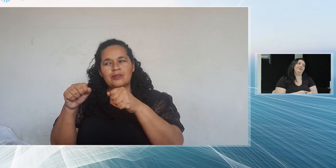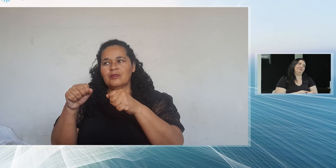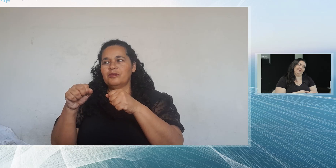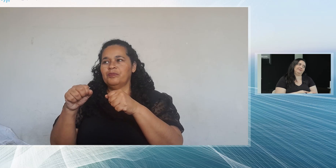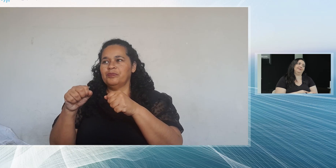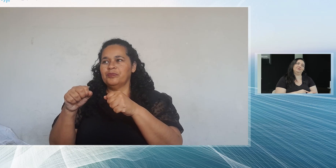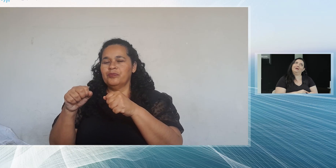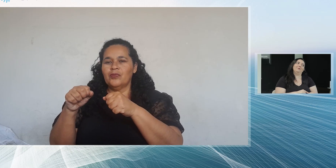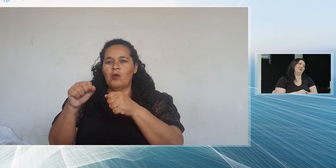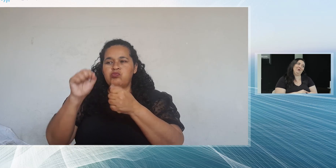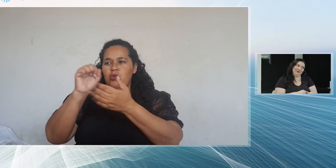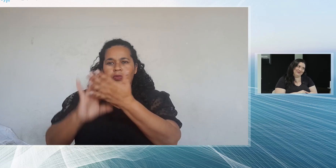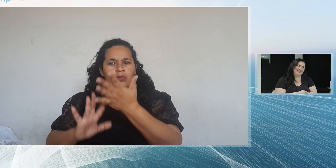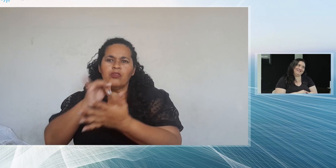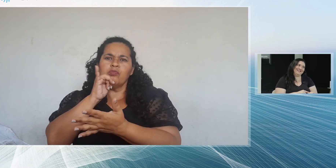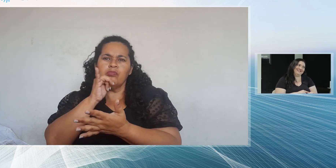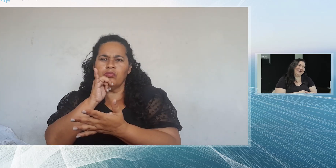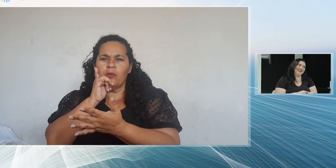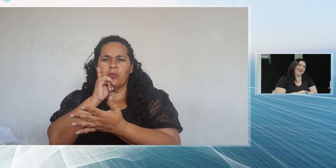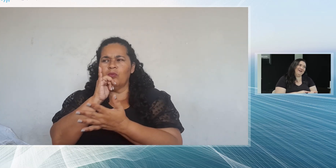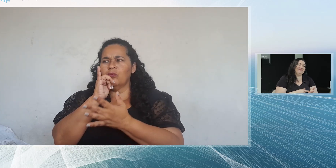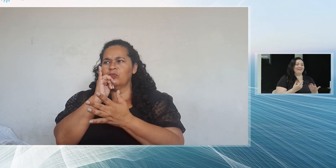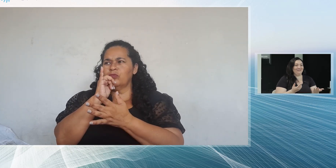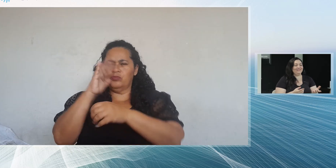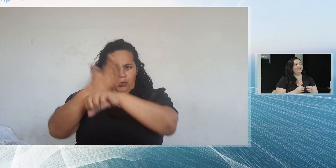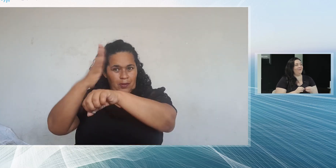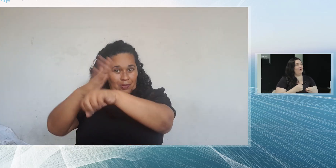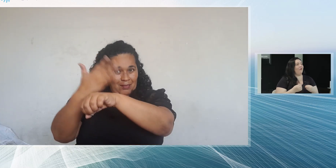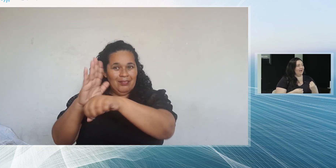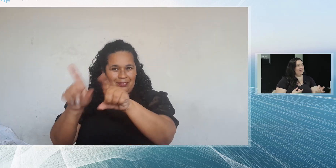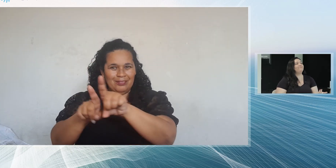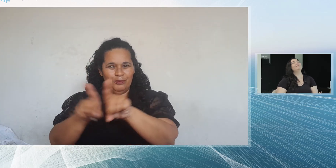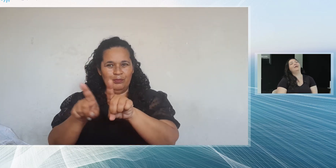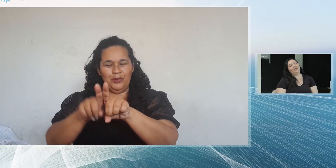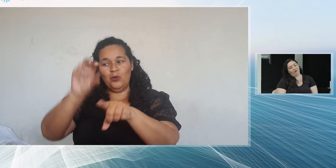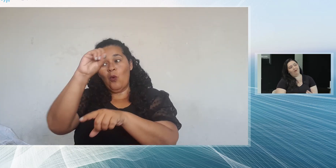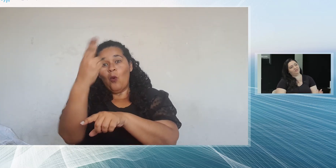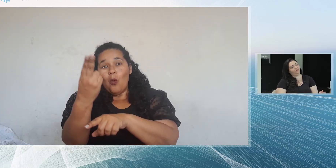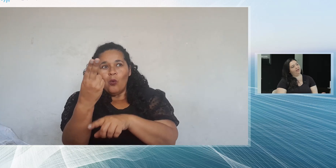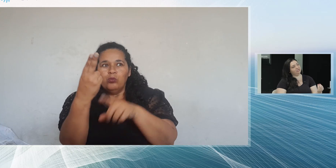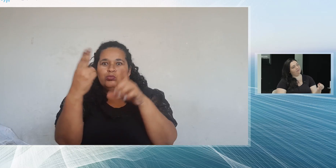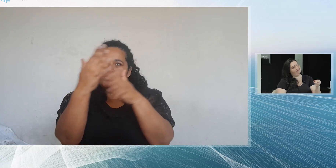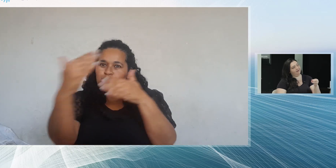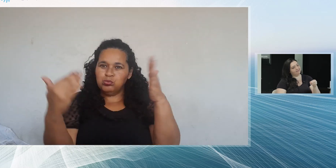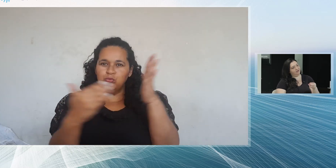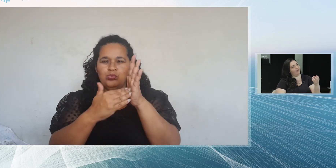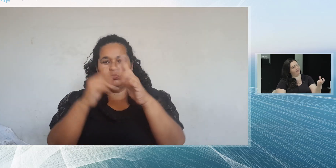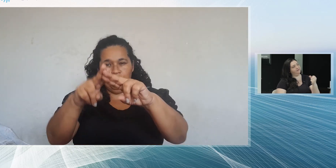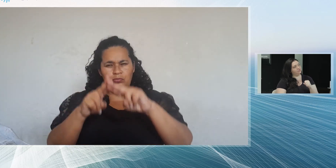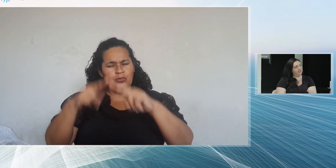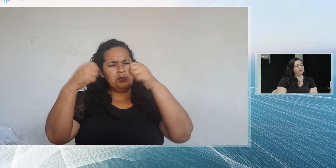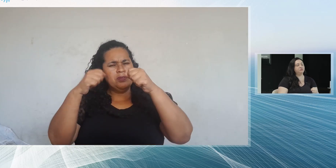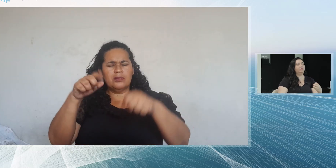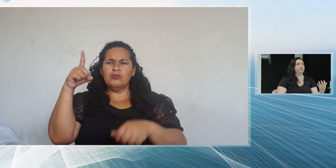você tem um déficit atencional em todos, né? Então, tem que ver qual é a sua dificuldade. Então, a avaliação,